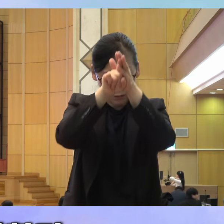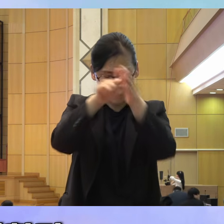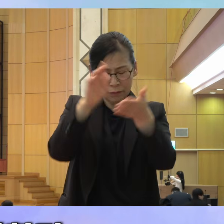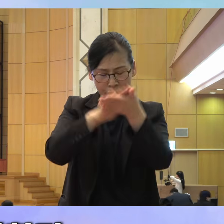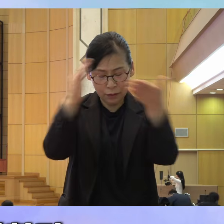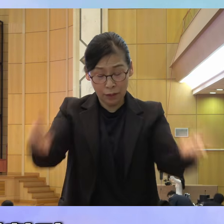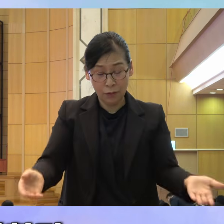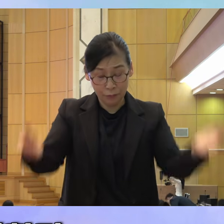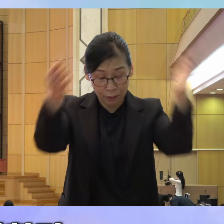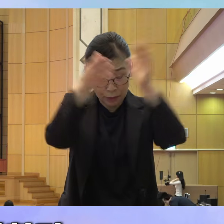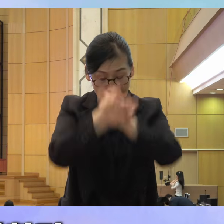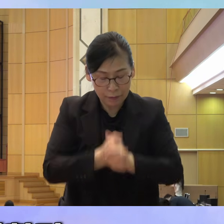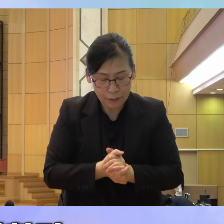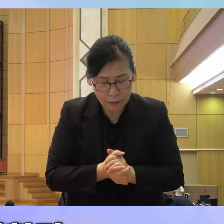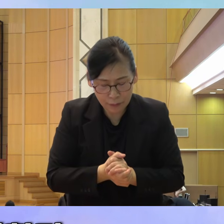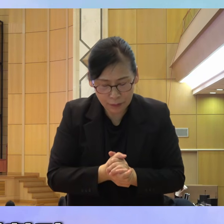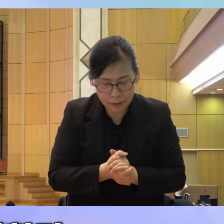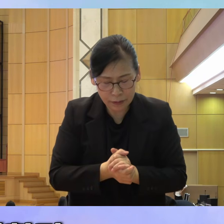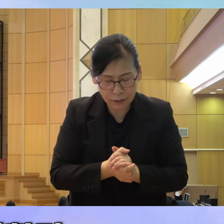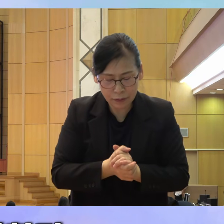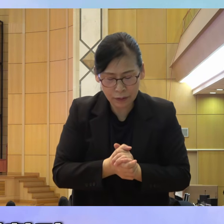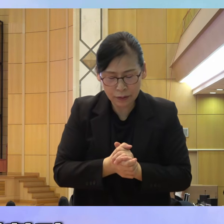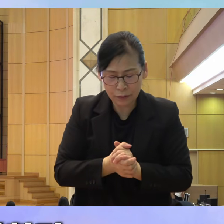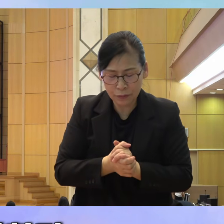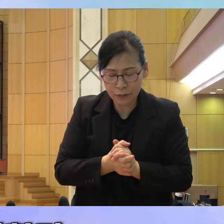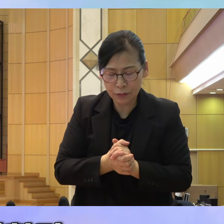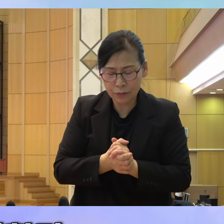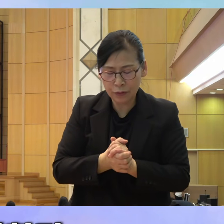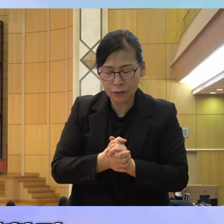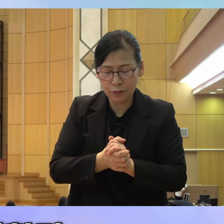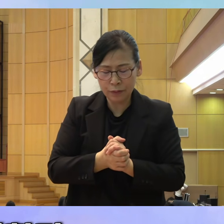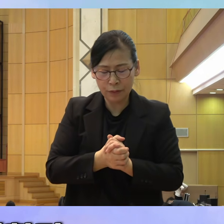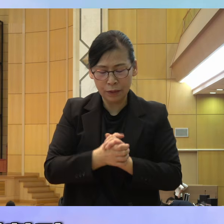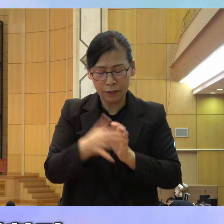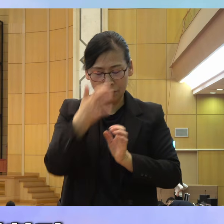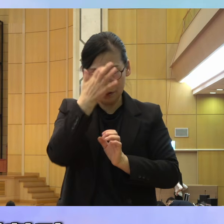사는 것을 믿사옵나이다. 아멘.